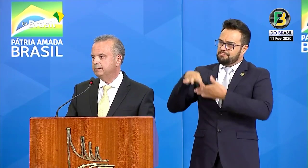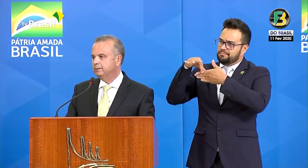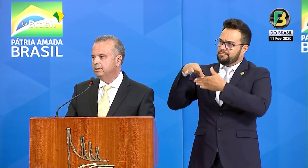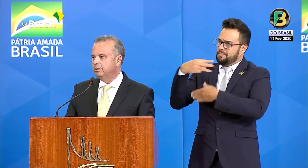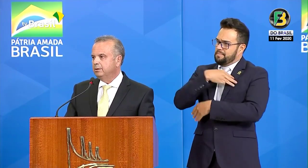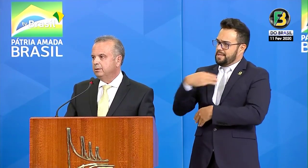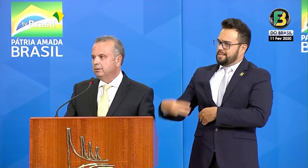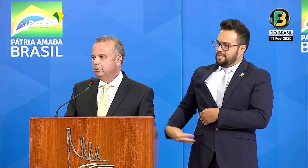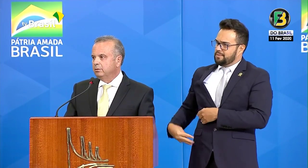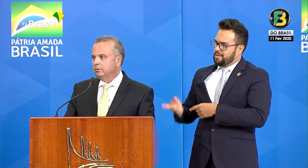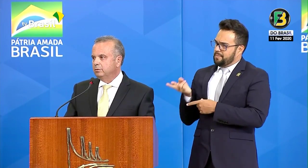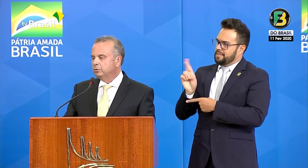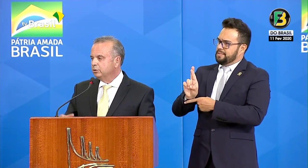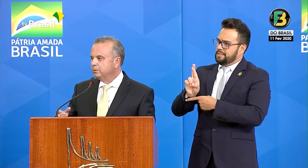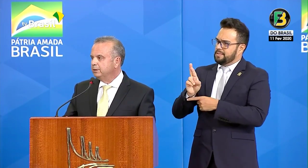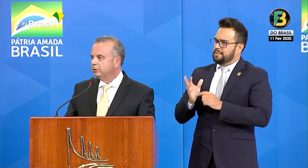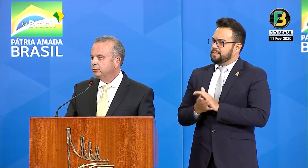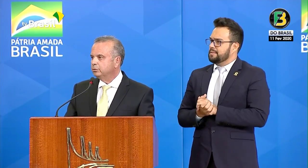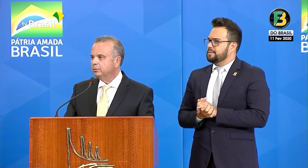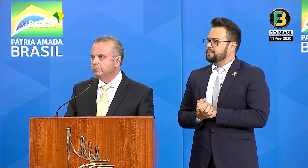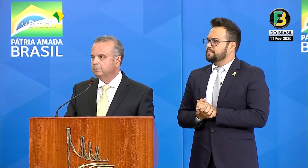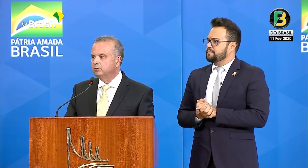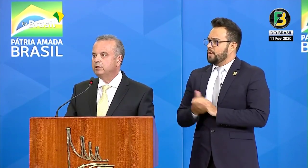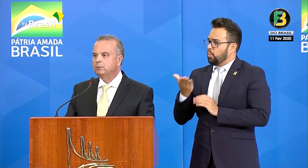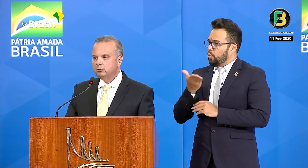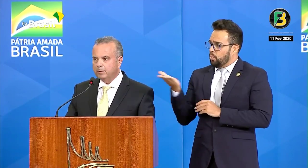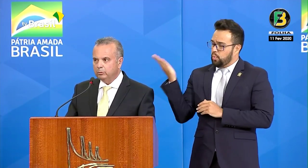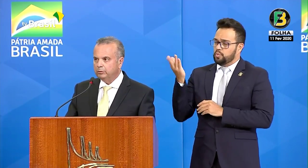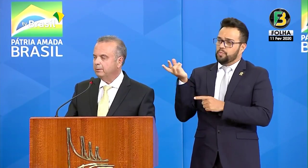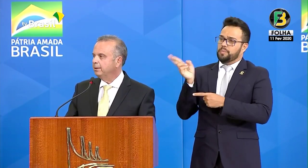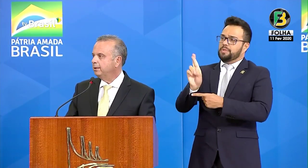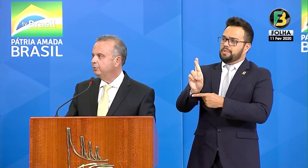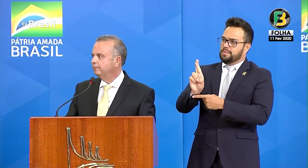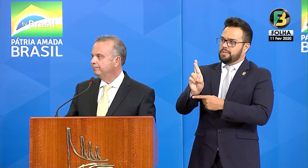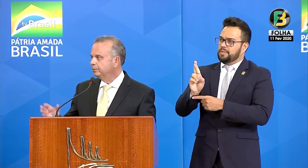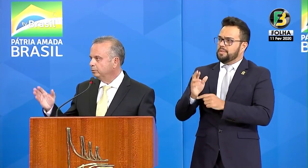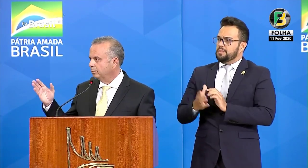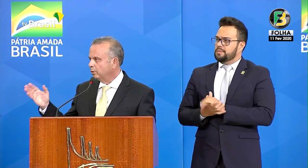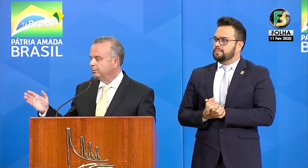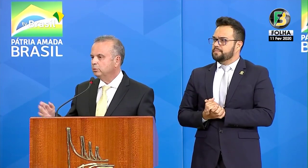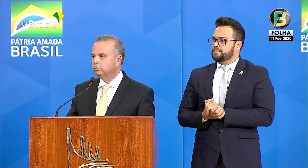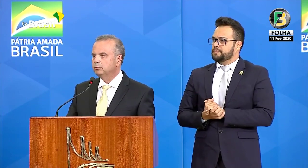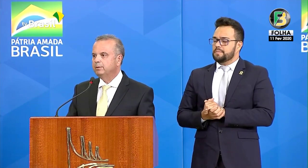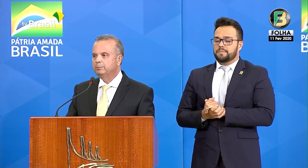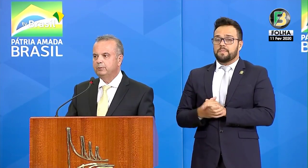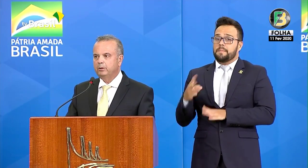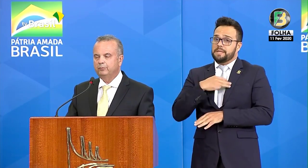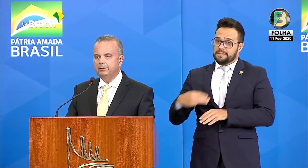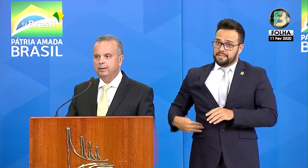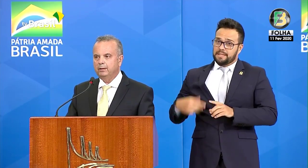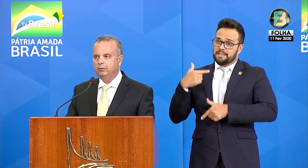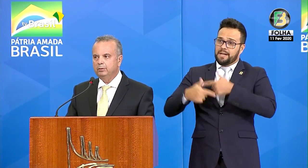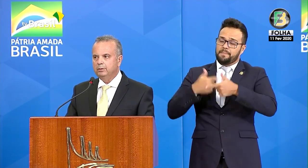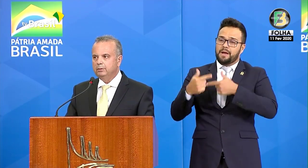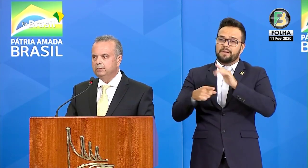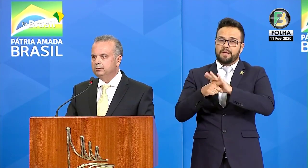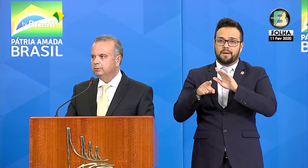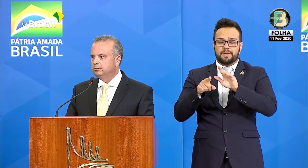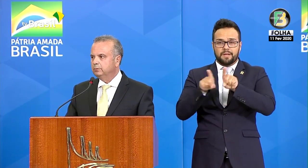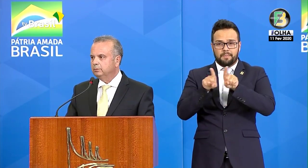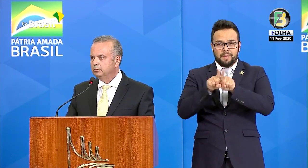aqui presentes. Os senhores ministros do Tribunal Superior do Trabalho, do próprio Supremo Tribunal